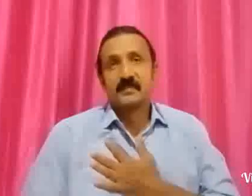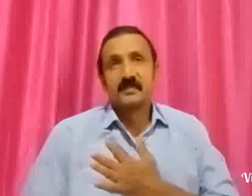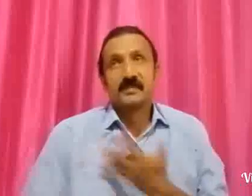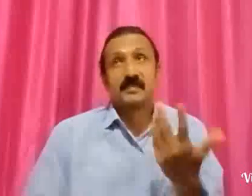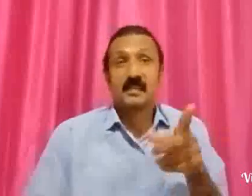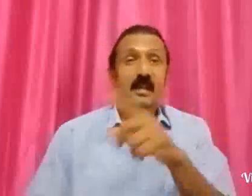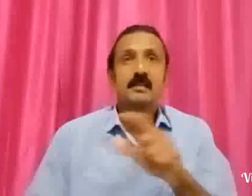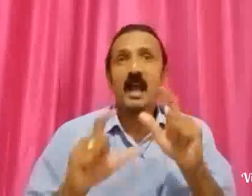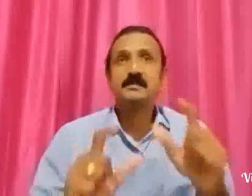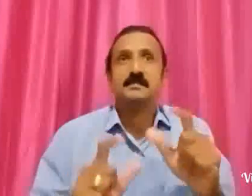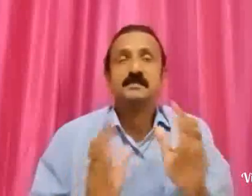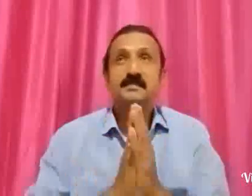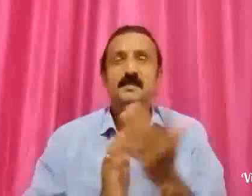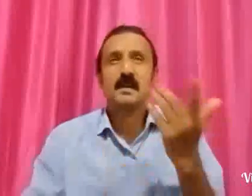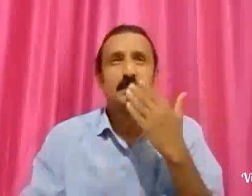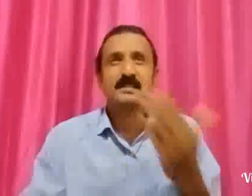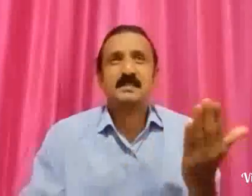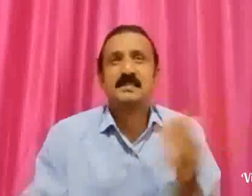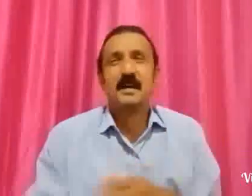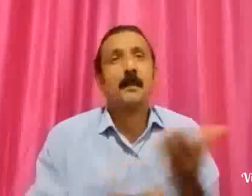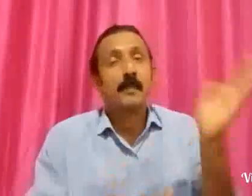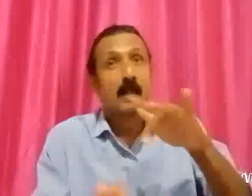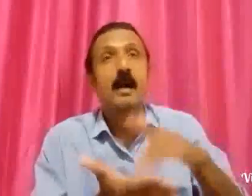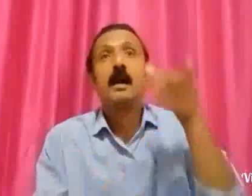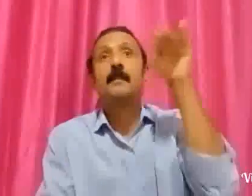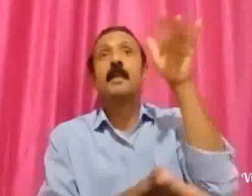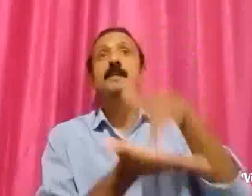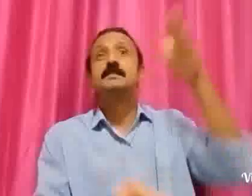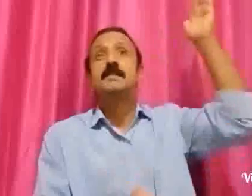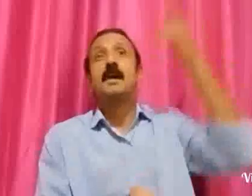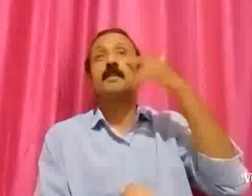സമയം വേണ്ടേ? അത് മാത്രമല്ല, ആ ദിവസം തന്നെ അച്ഛൻ തിരഞ്ഞെടുക്കാൻ.